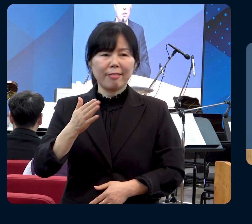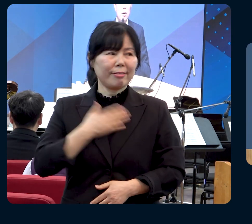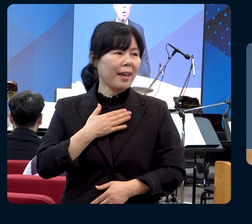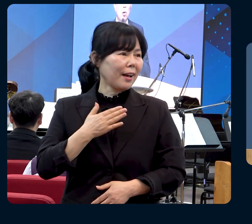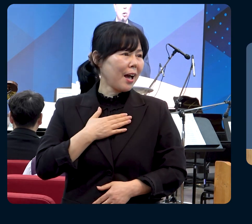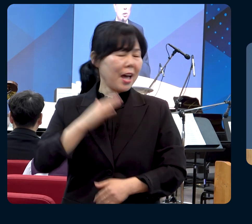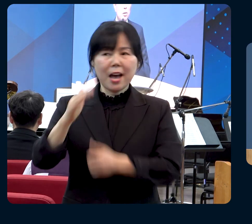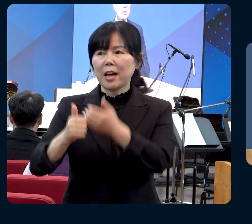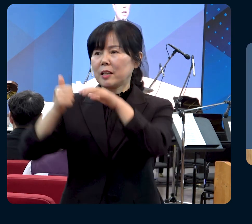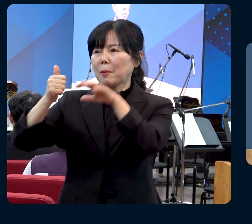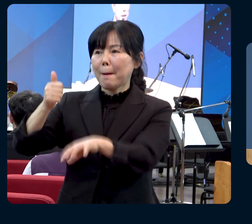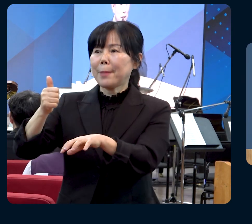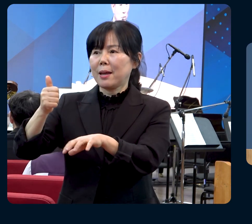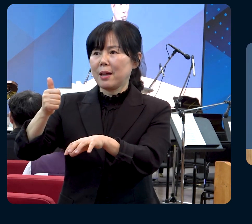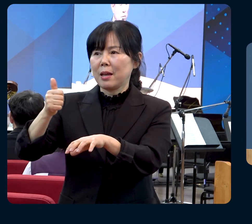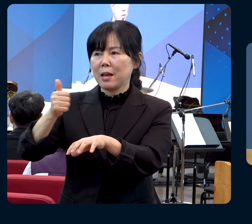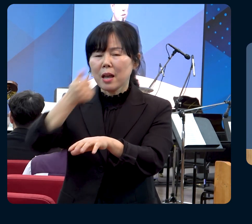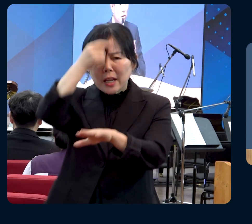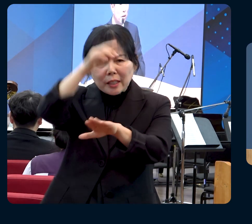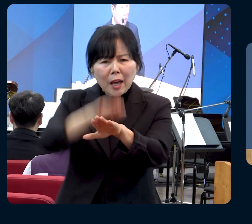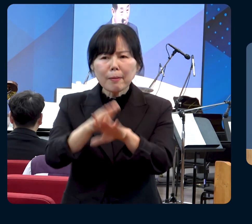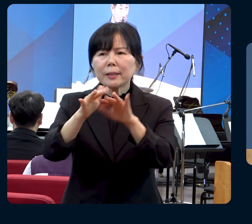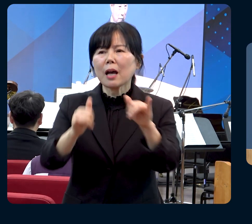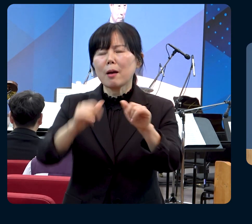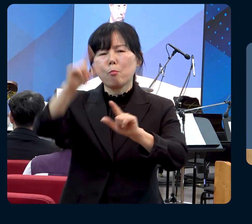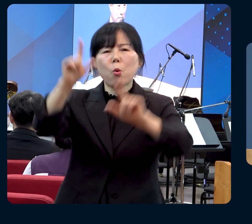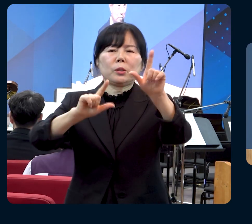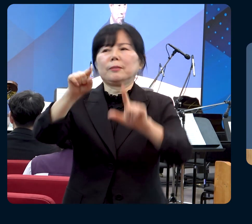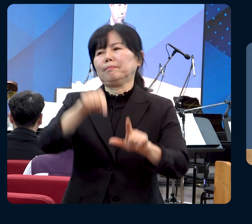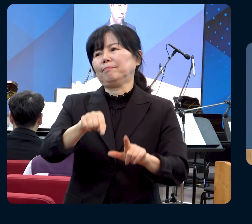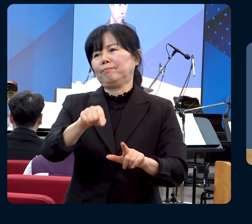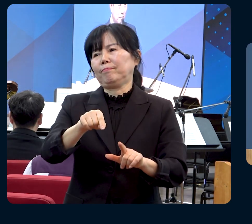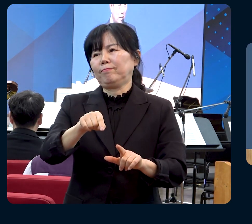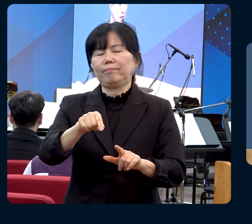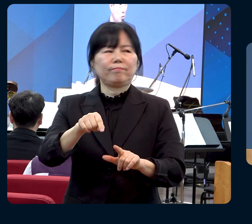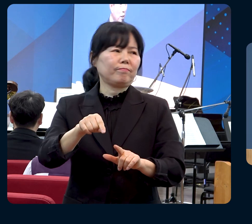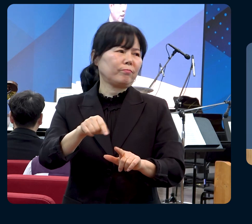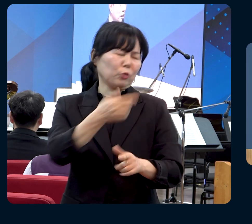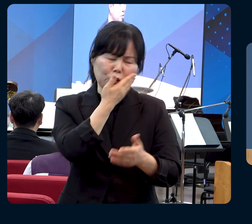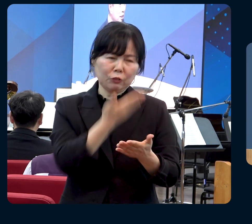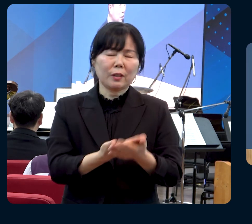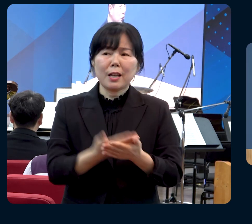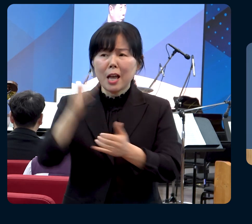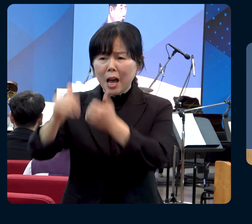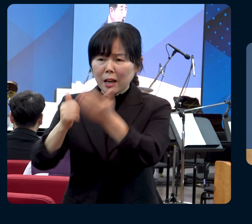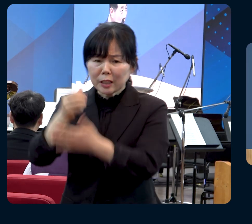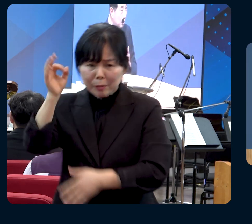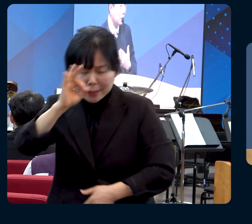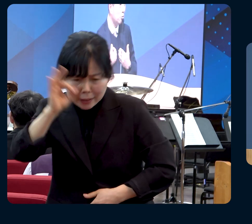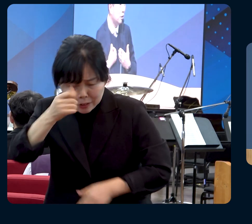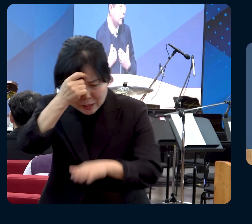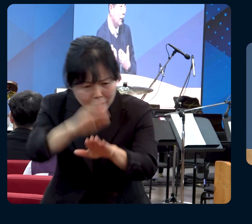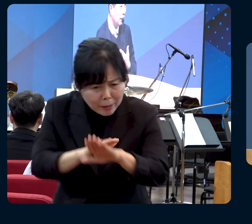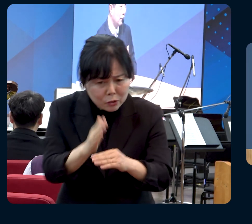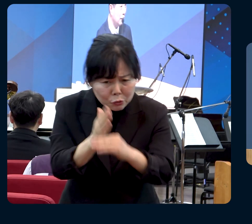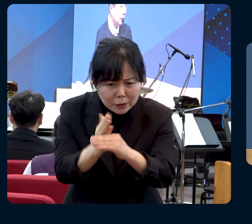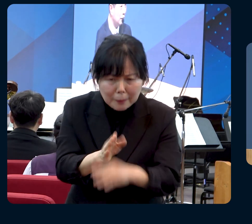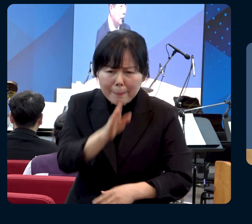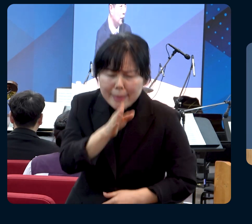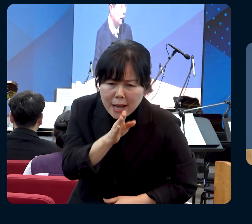앞에 어떤 예배자로 서 있느냐, 정말 하나님이 찾으시는 예배를 드리고